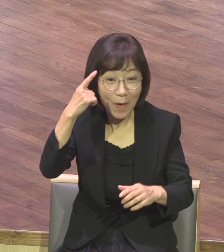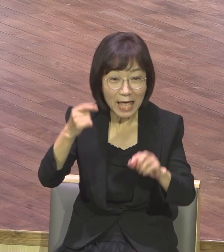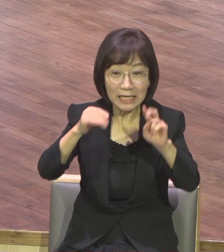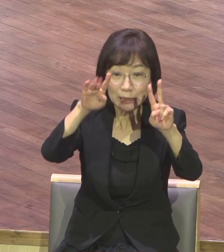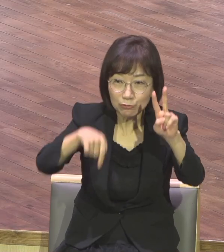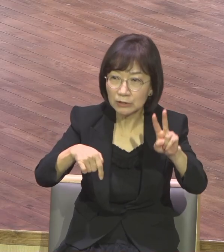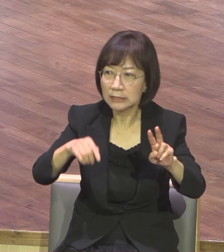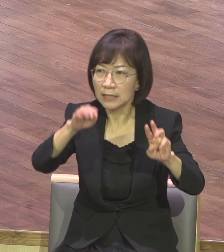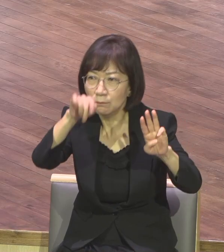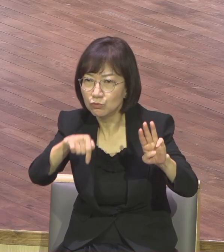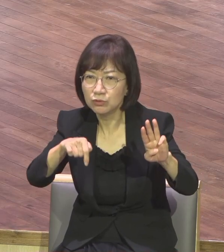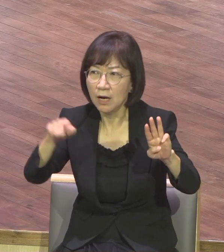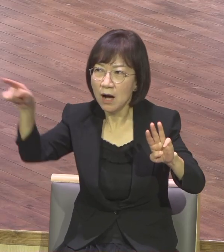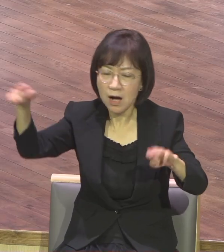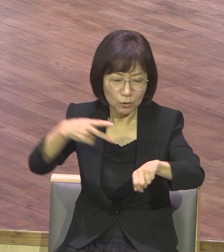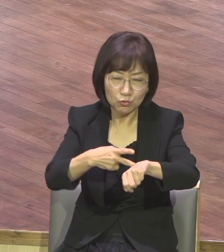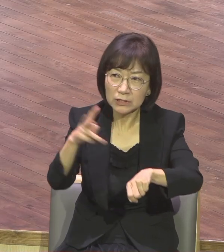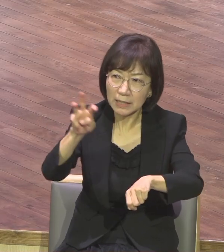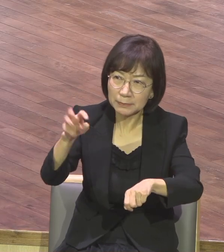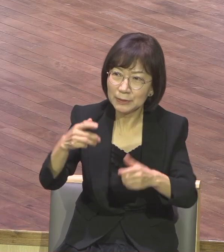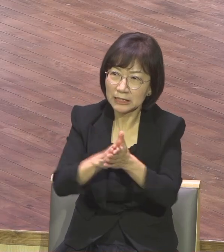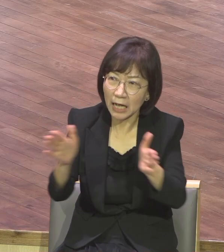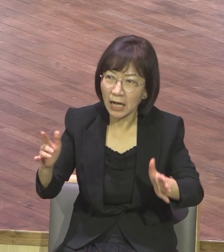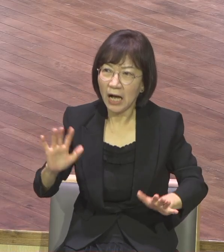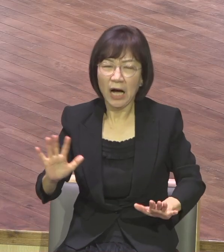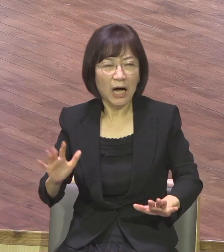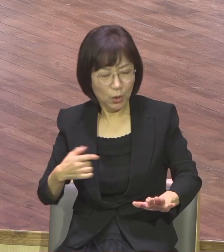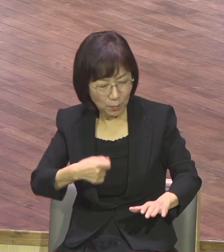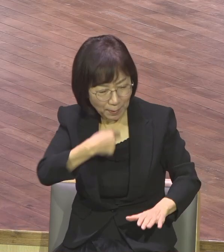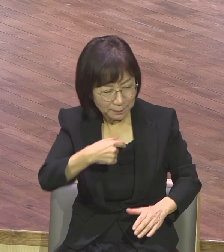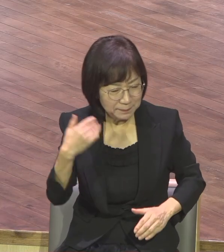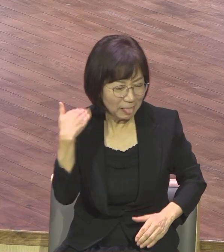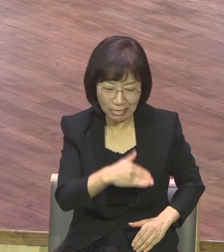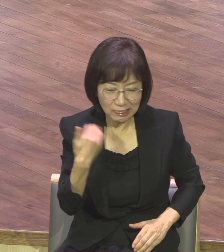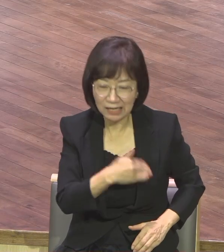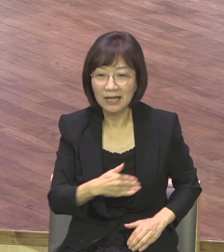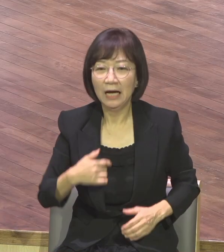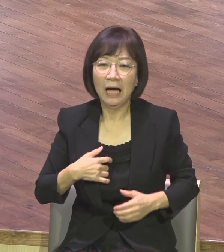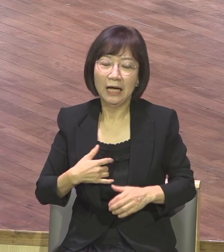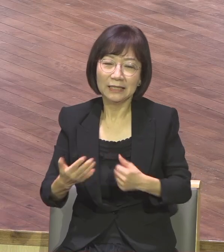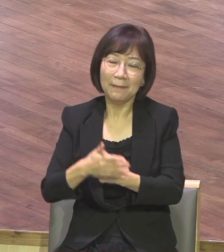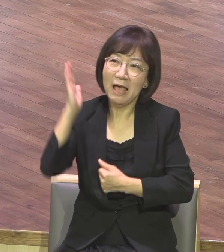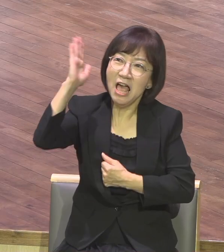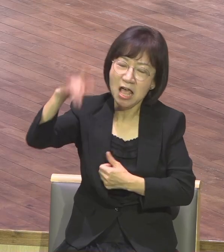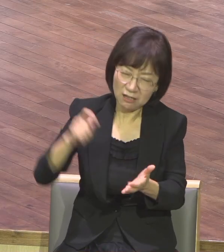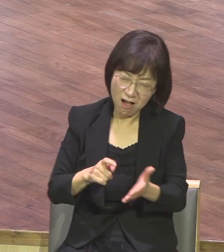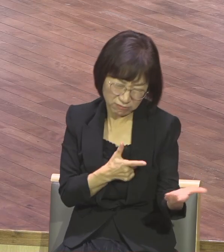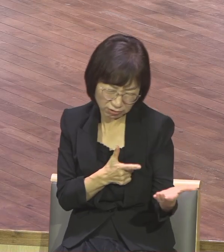3부 3부도 빨리 끝내자. 지금 2시 반이 시작한데 지금. 밥 먹을 시간도 없어 지금.